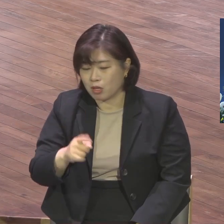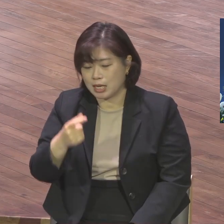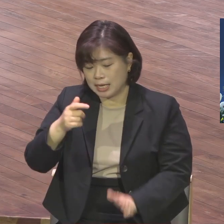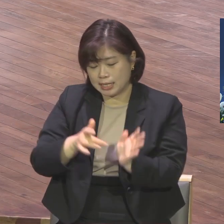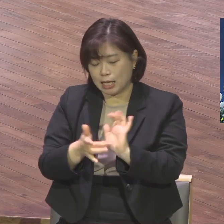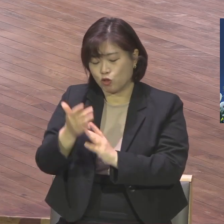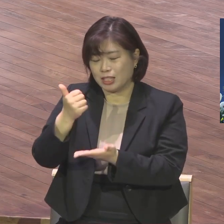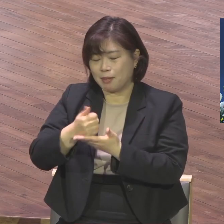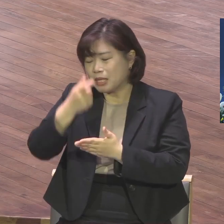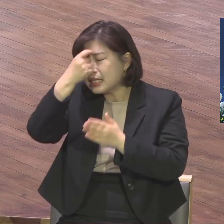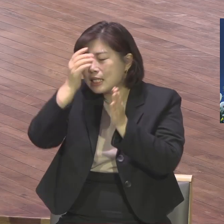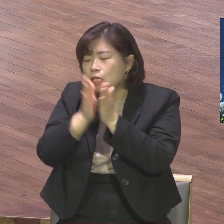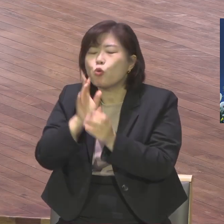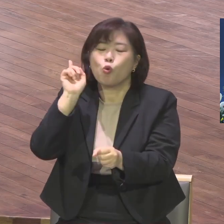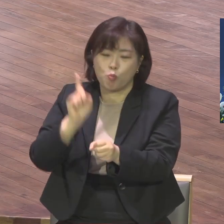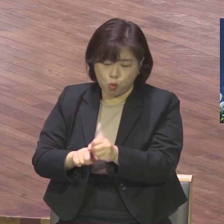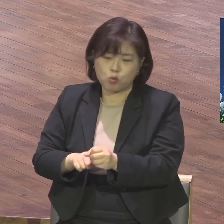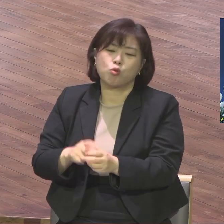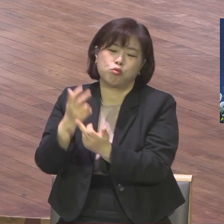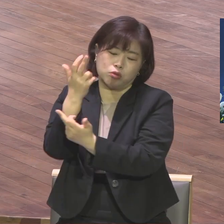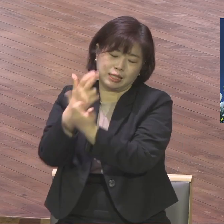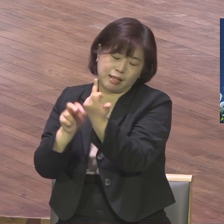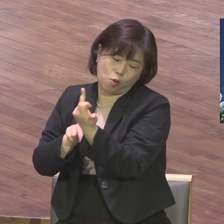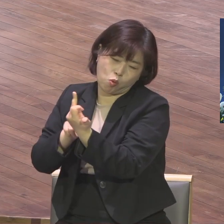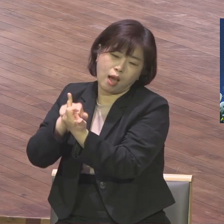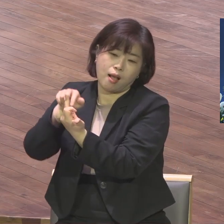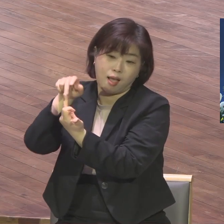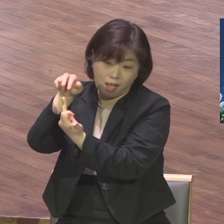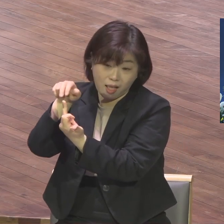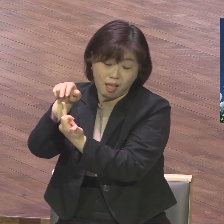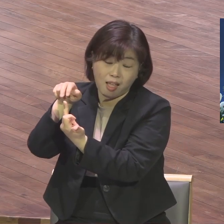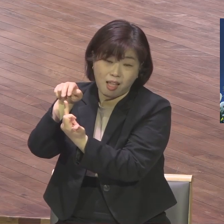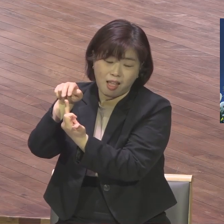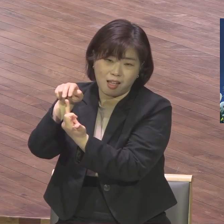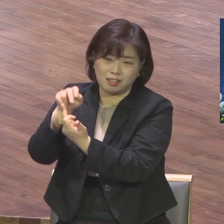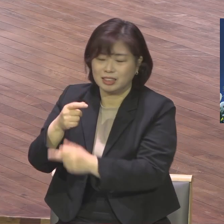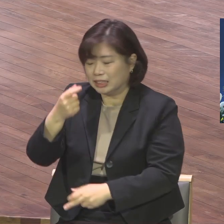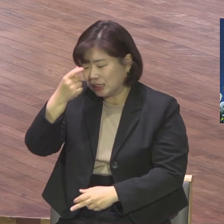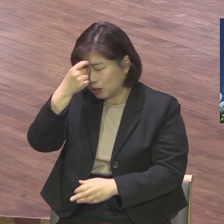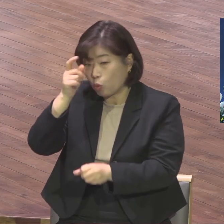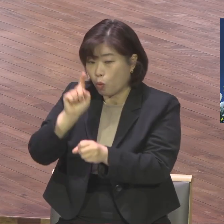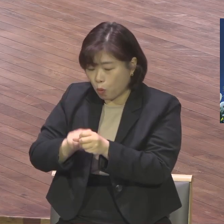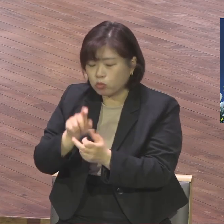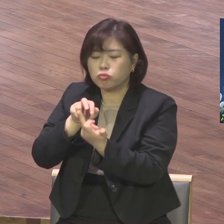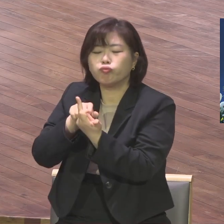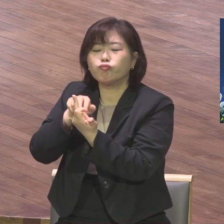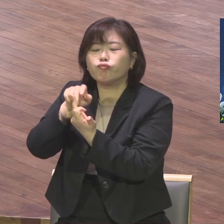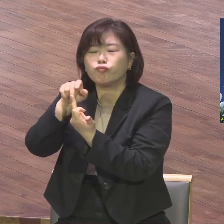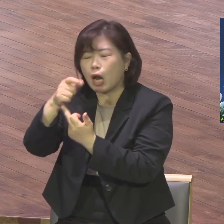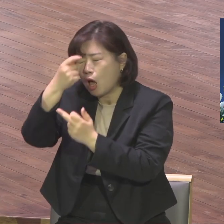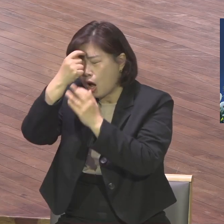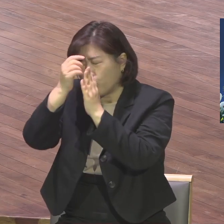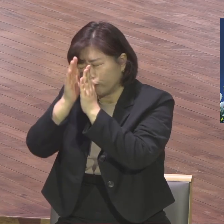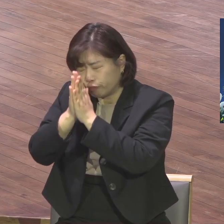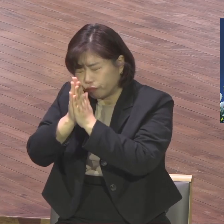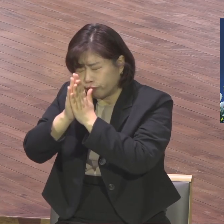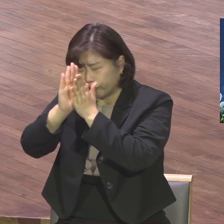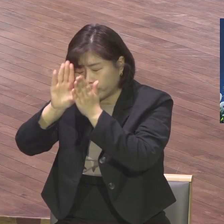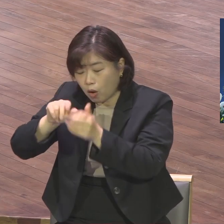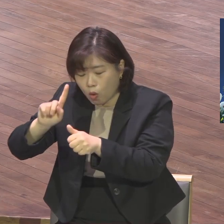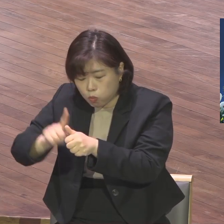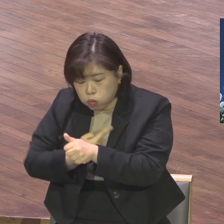기도하시려 산에 올라가셨다고 그래요. 기도하시려. 그런데 예수님께서 기도하시면서 갑자기 그 모습이 확